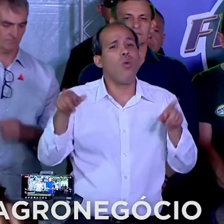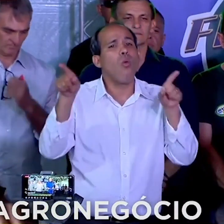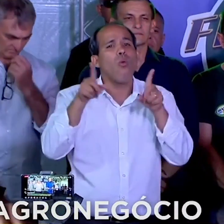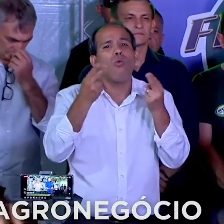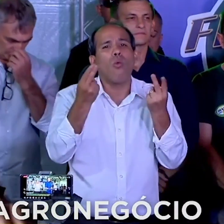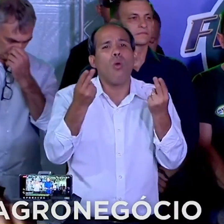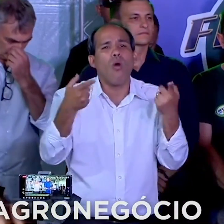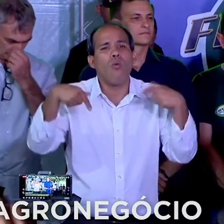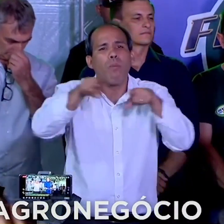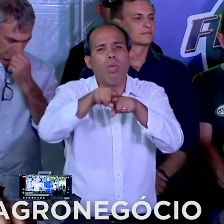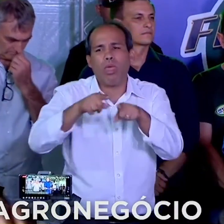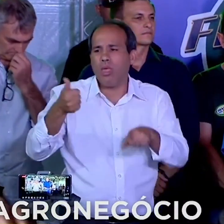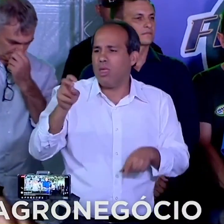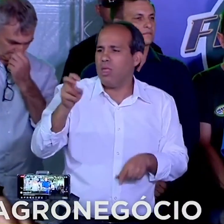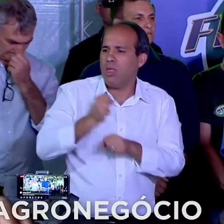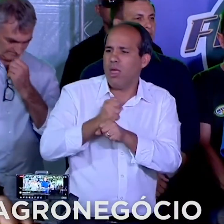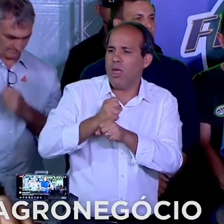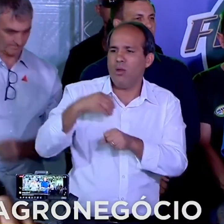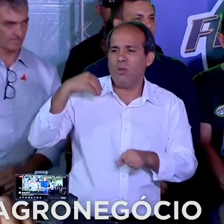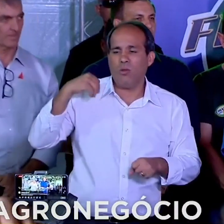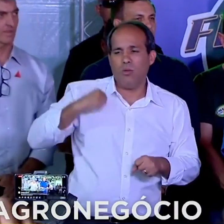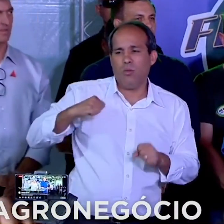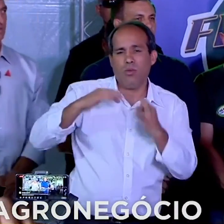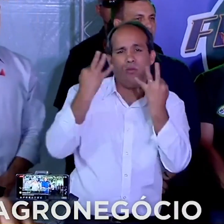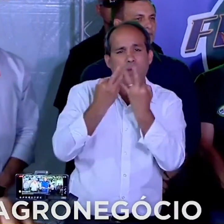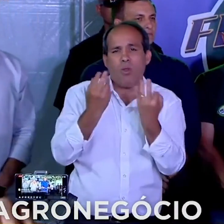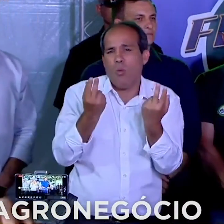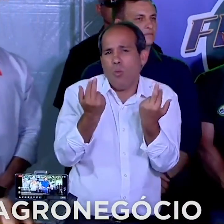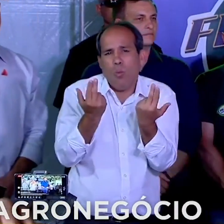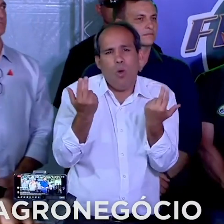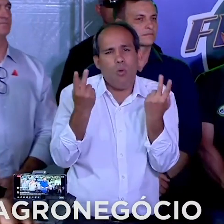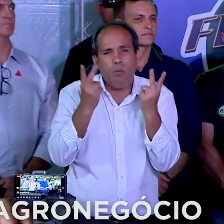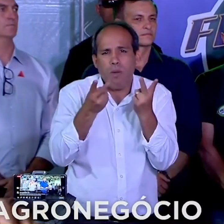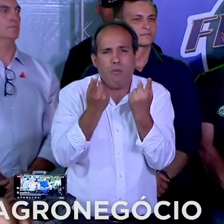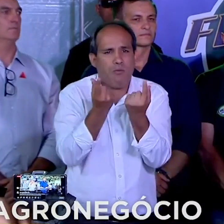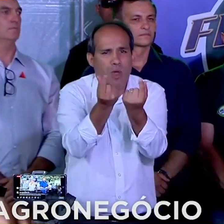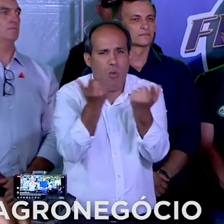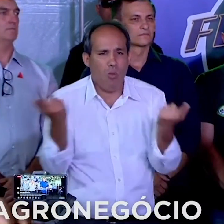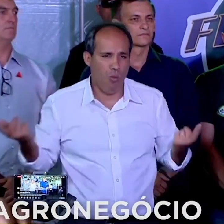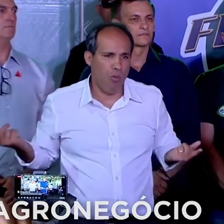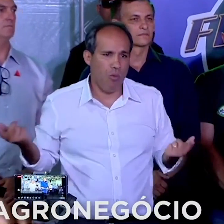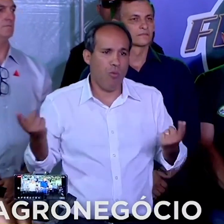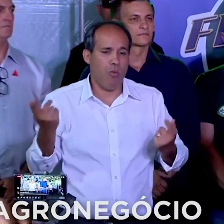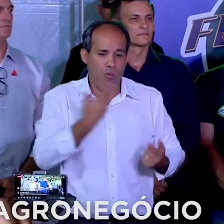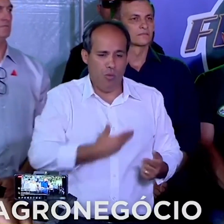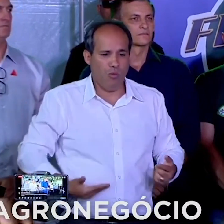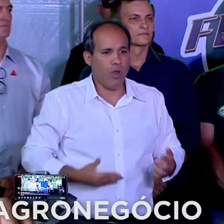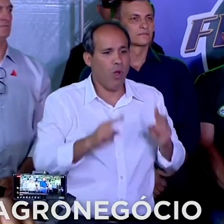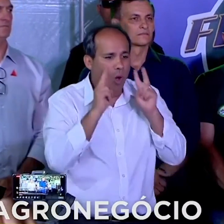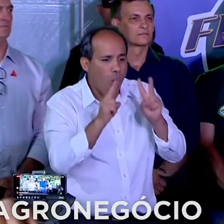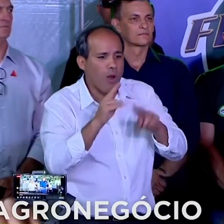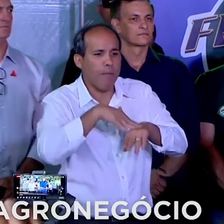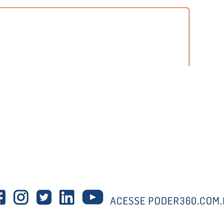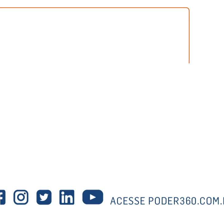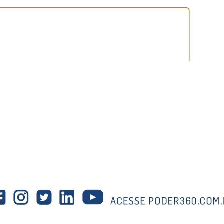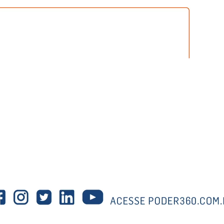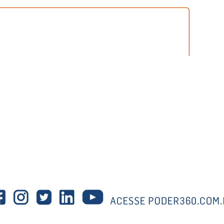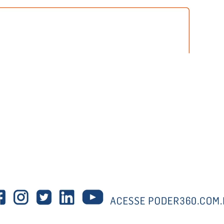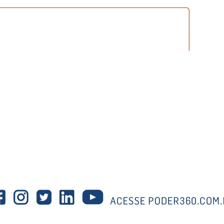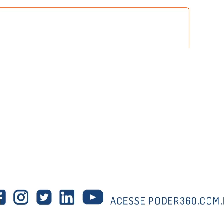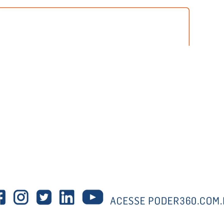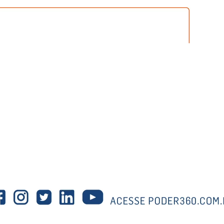15 anos de Bolsa Família então o governo que tem um olhar todo especial aos mais necessitados